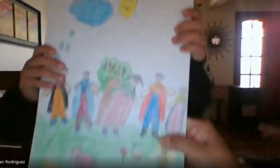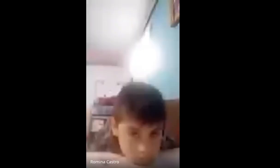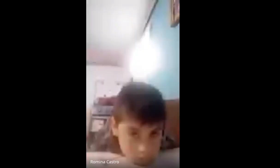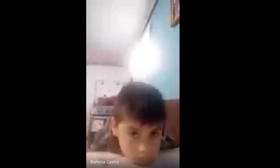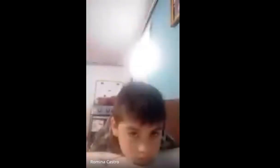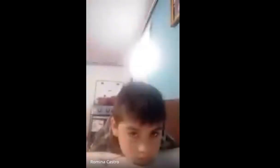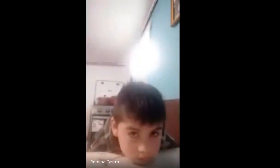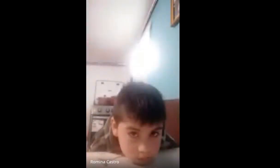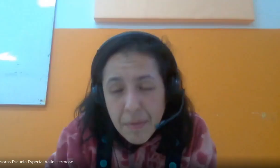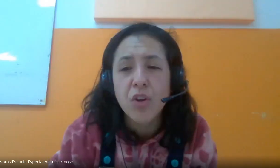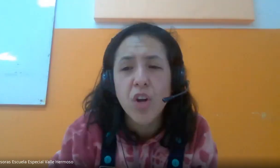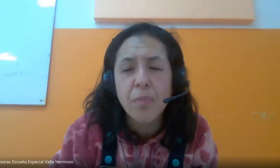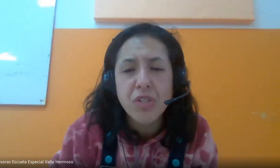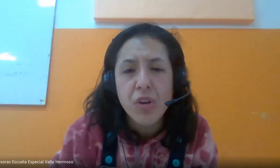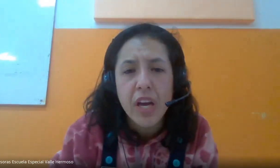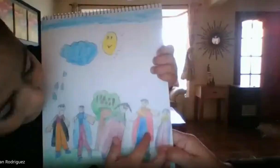Mira, el Joaquín ahí dibujó a todos los personajes. Mira,